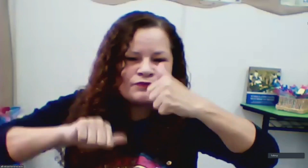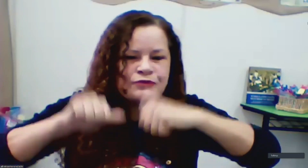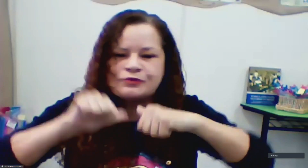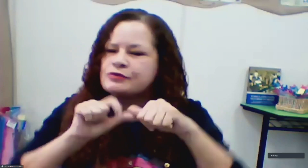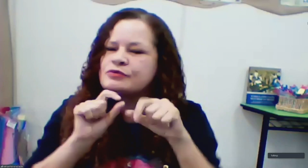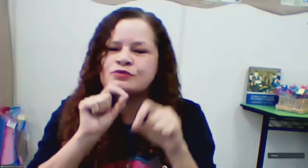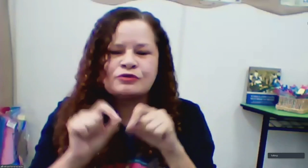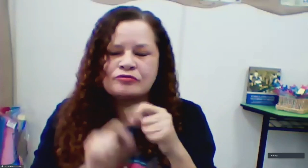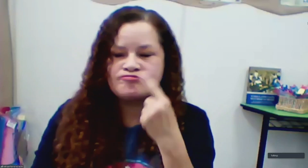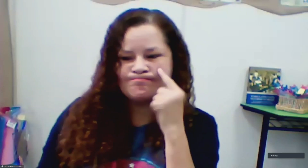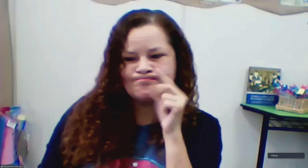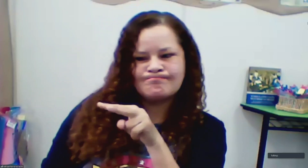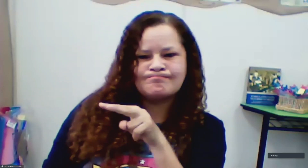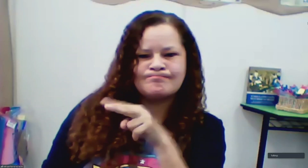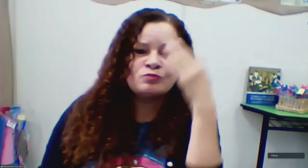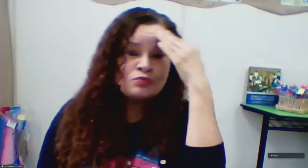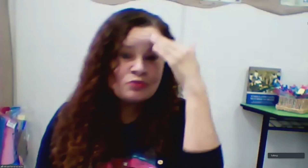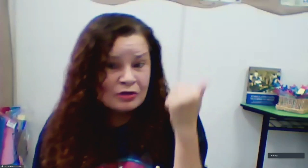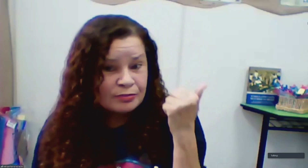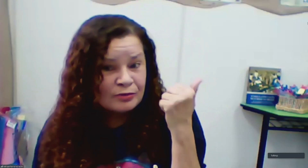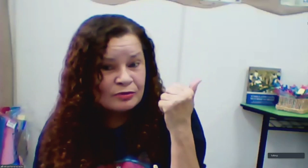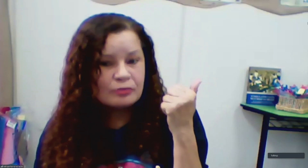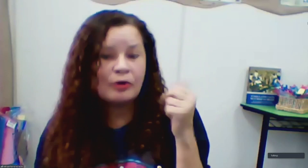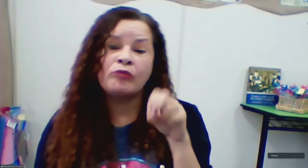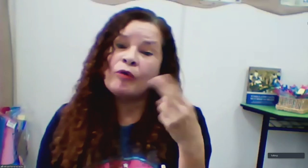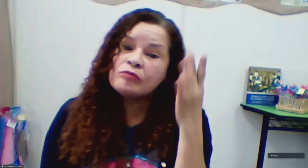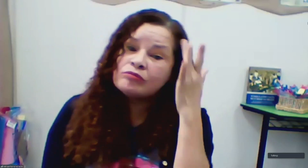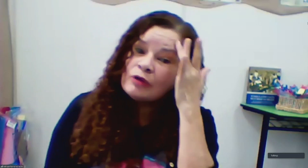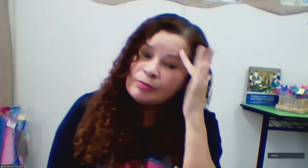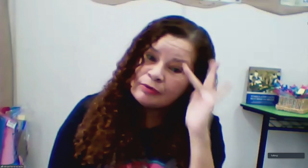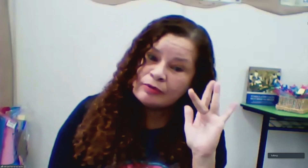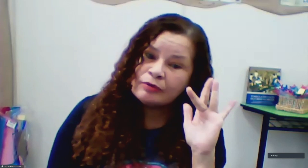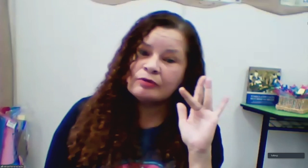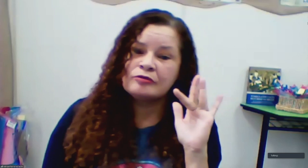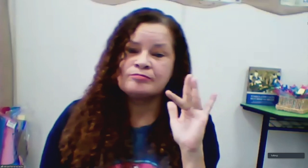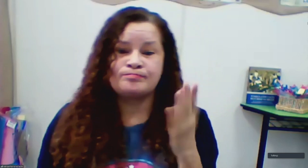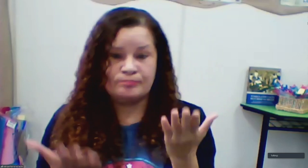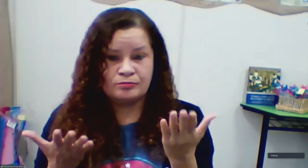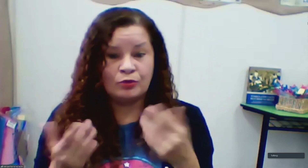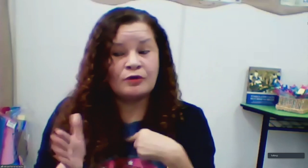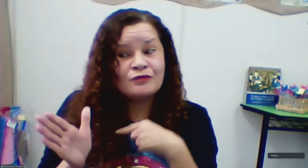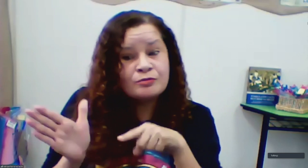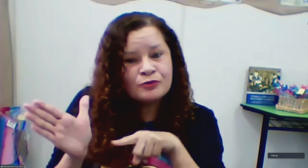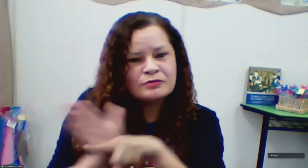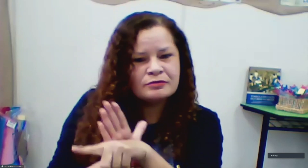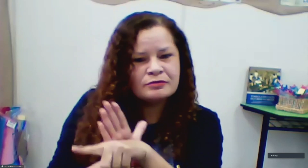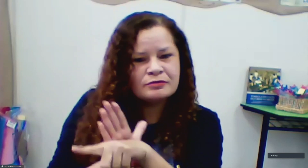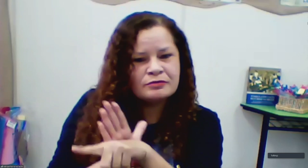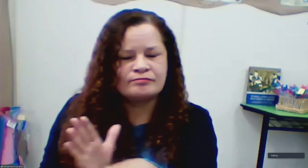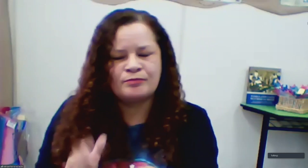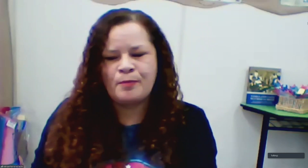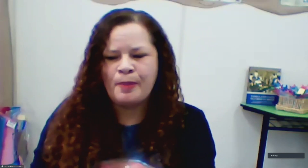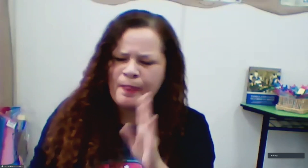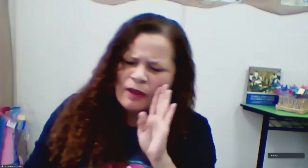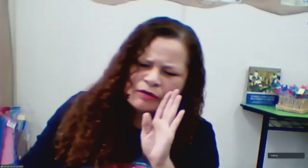vou avaliar, vou olhar, analisar. Ele sabe, não sabe. Eu vou perguntar. Aí